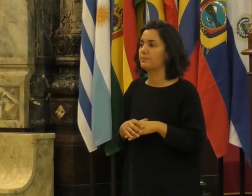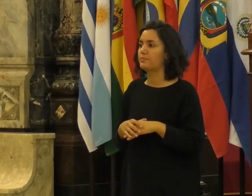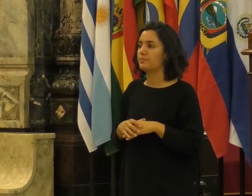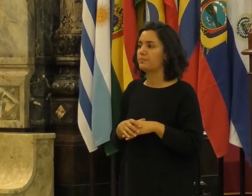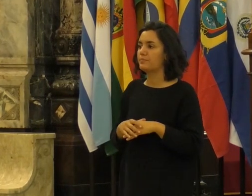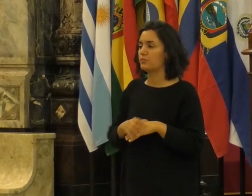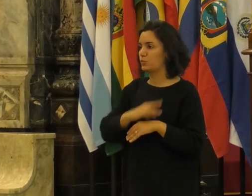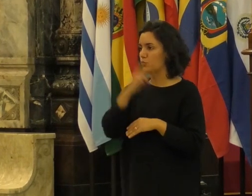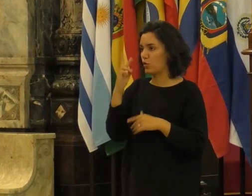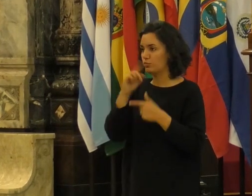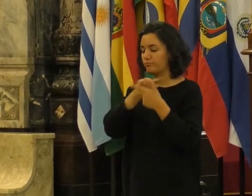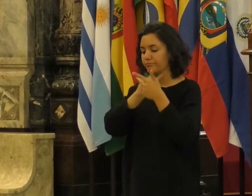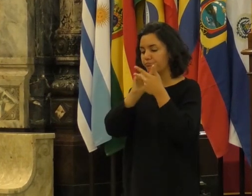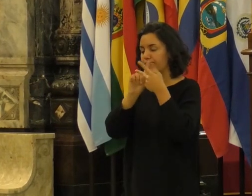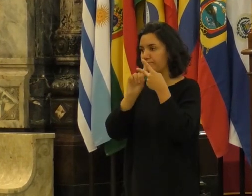Dos.